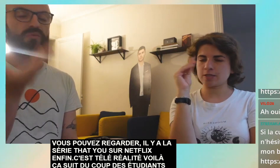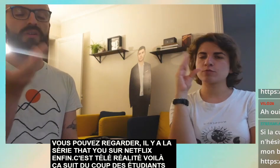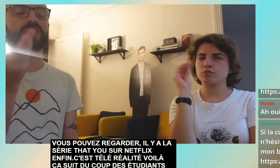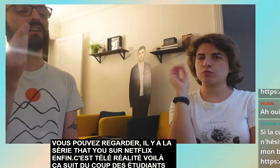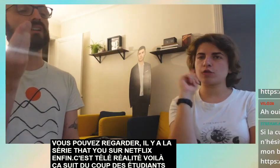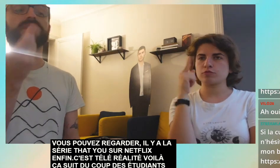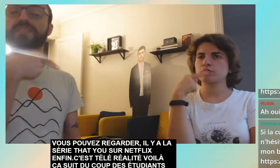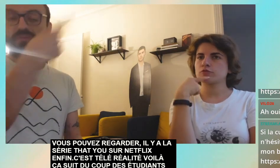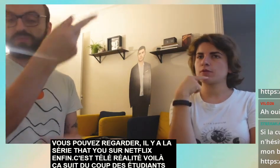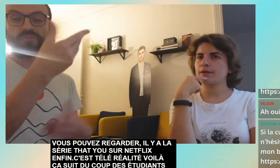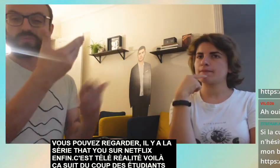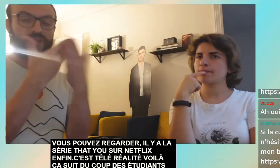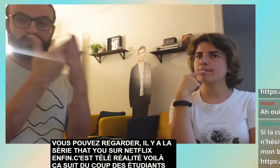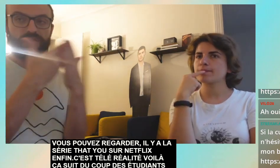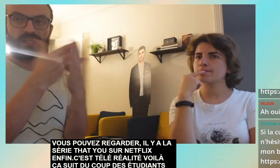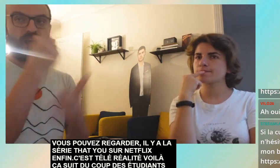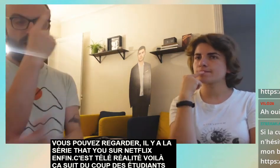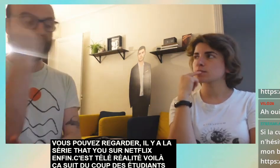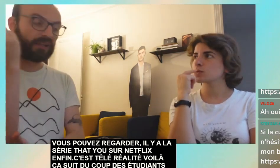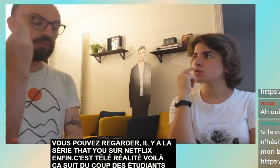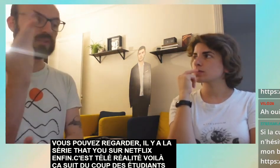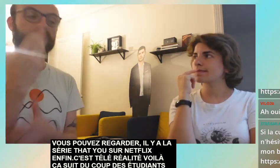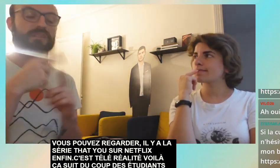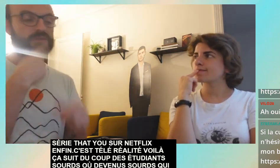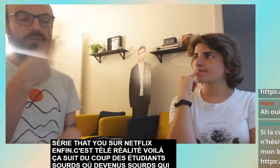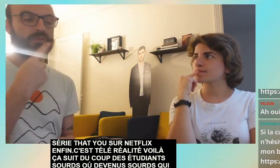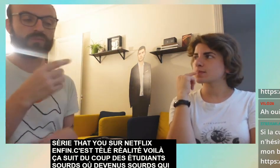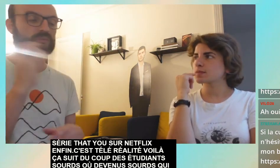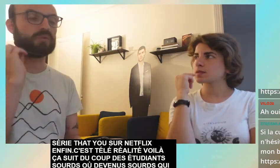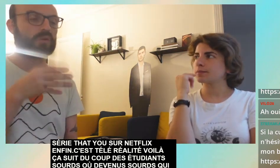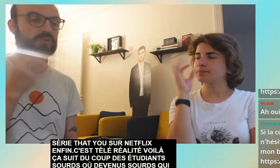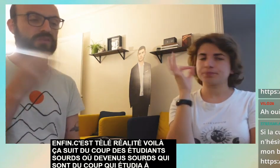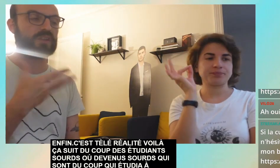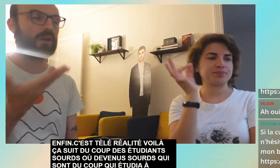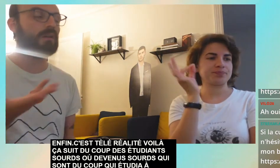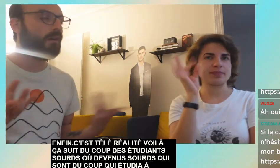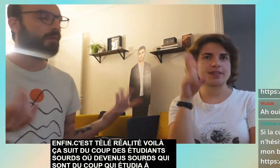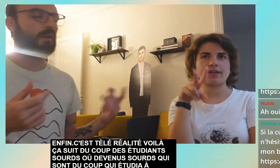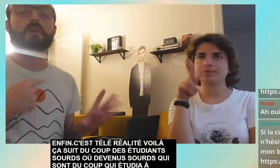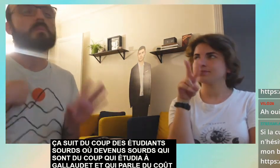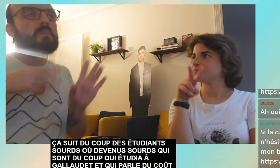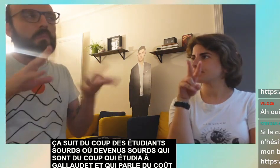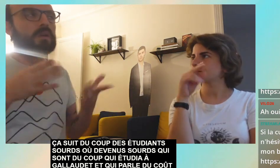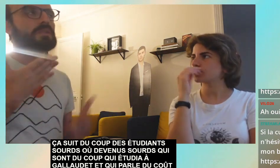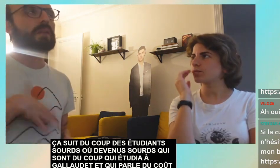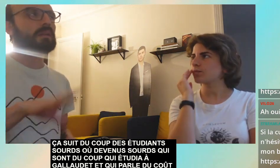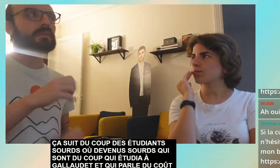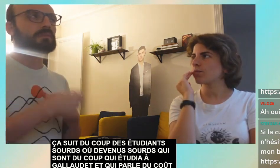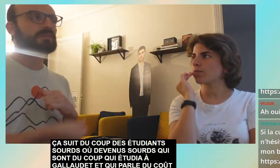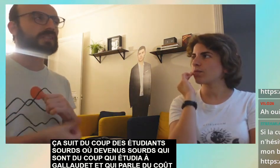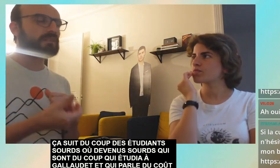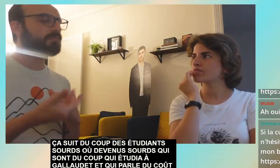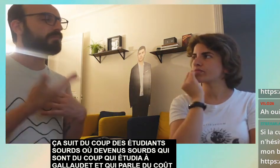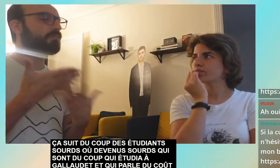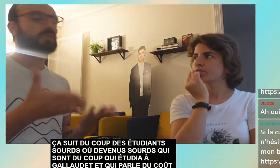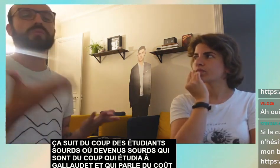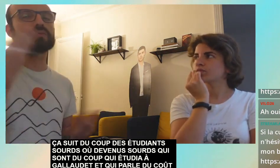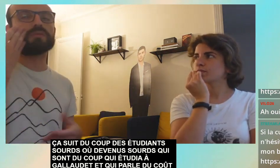sourds qui étudient à Gallaudet et qui parlent du coup de leur quotidien. Voilà. Moi, j'ai pas aimé le style, mais du coup, si